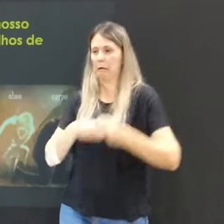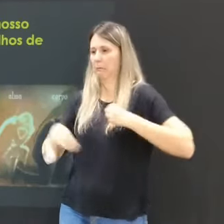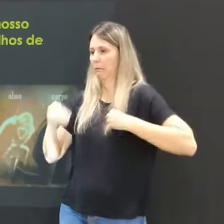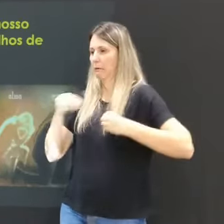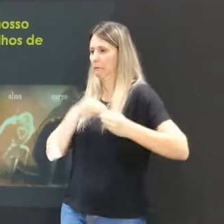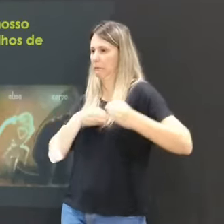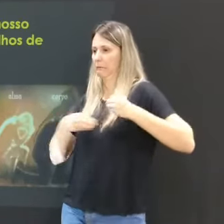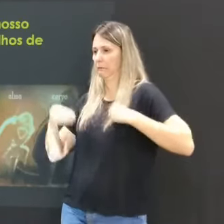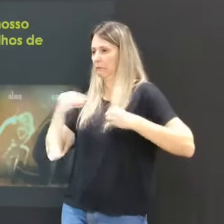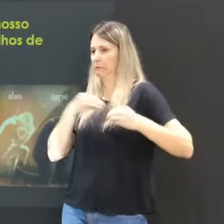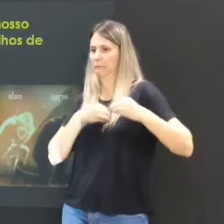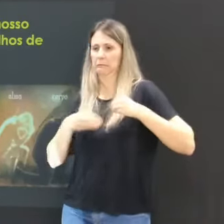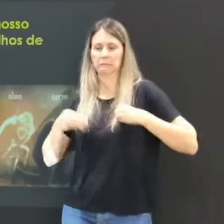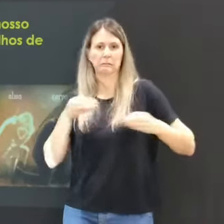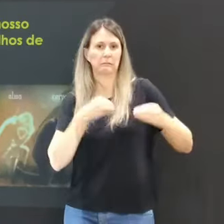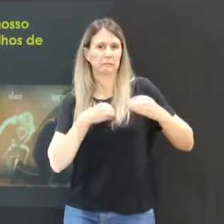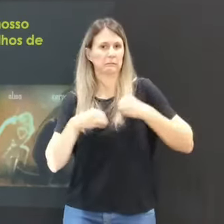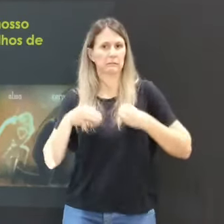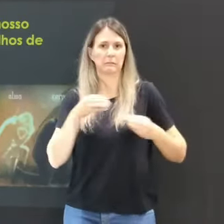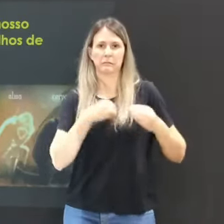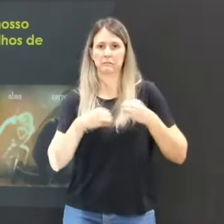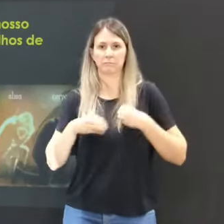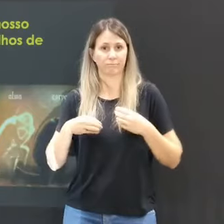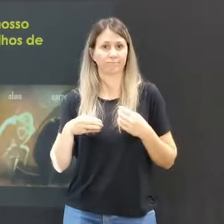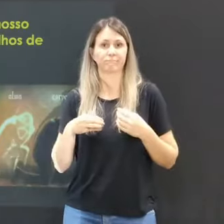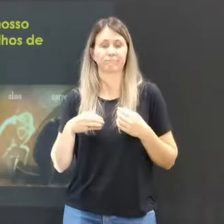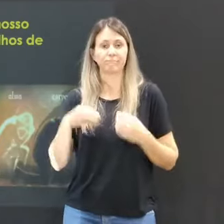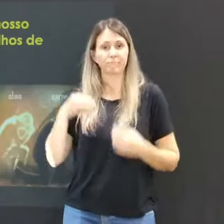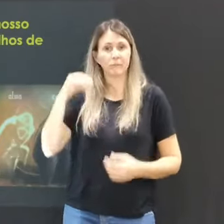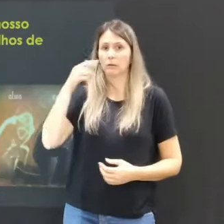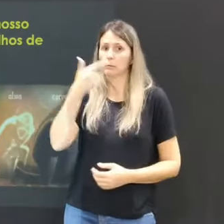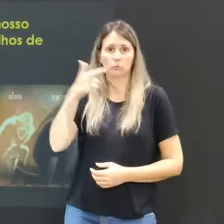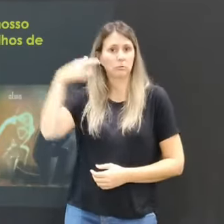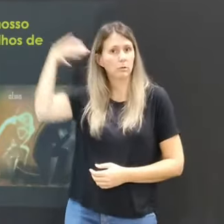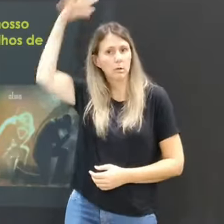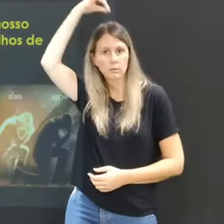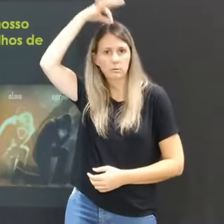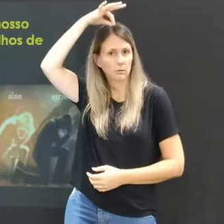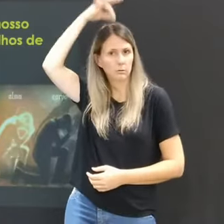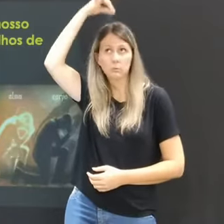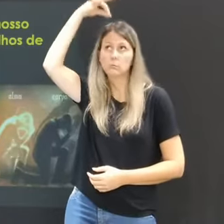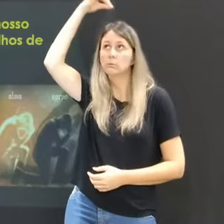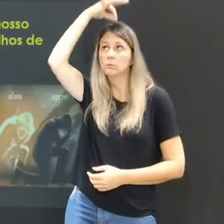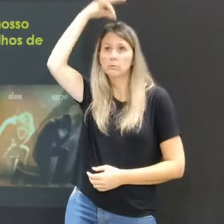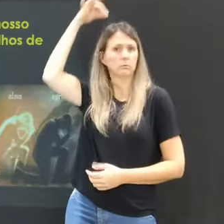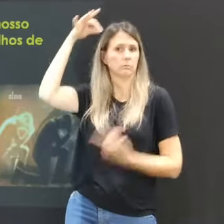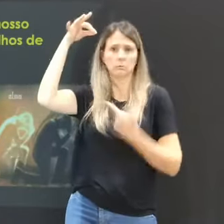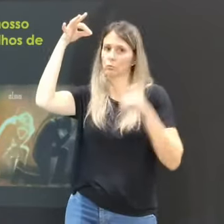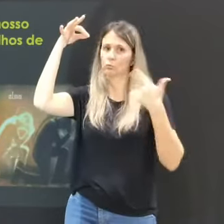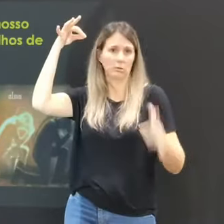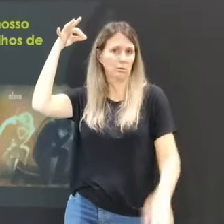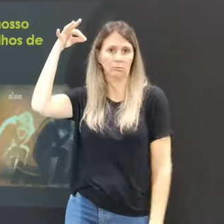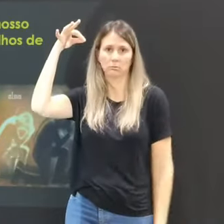mundo, né? Pecado, pecado e pecado. Porque ainda o Espírito Santo não está presente na vida delas